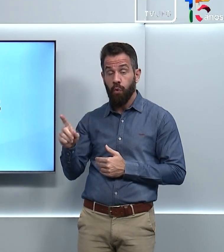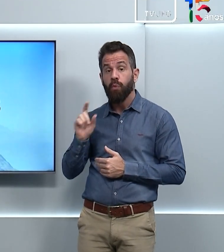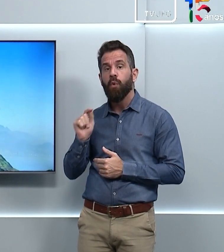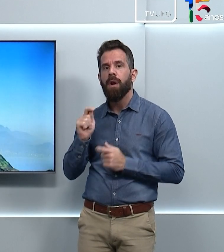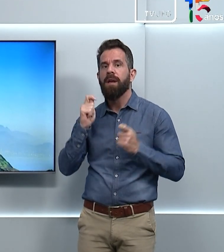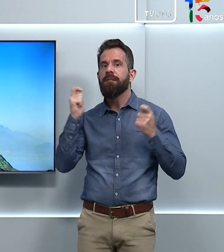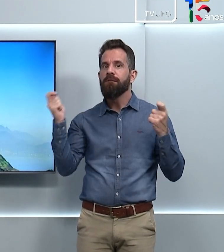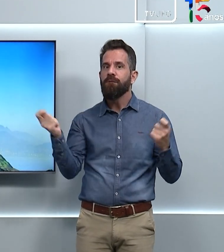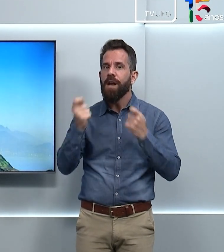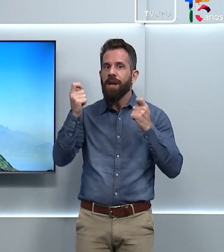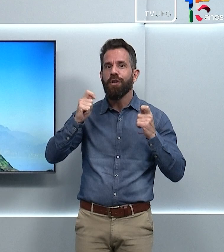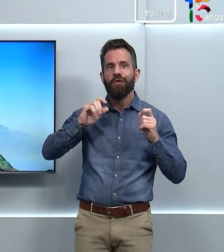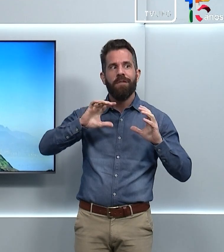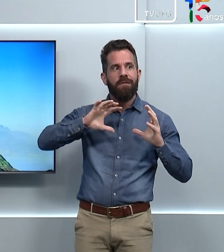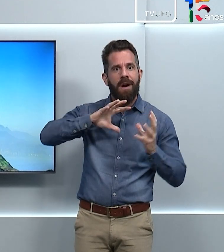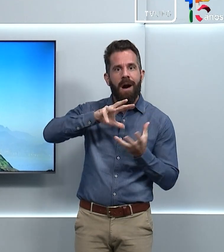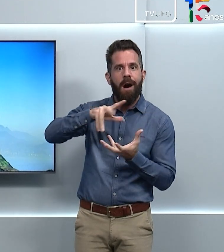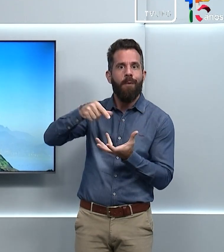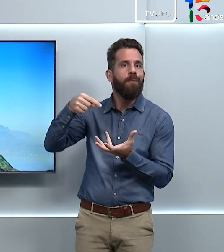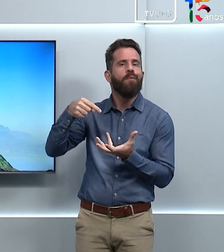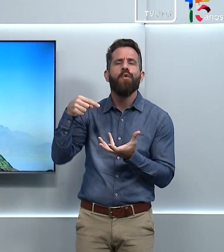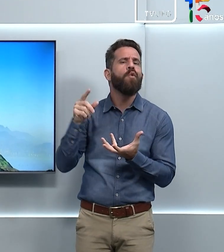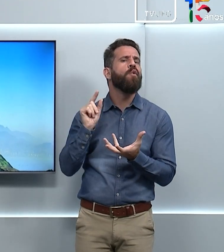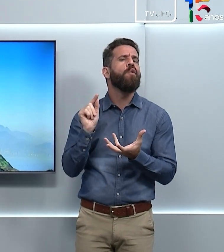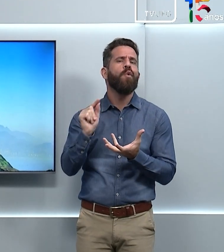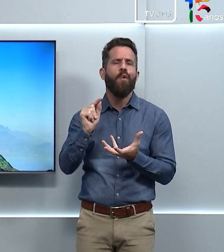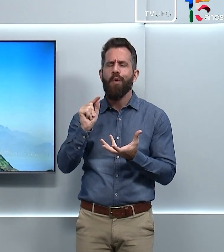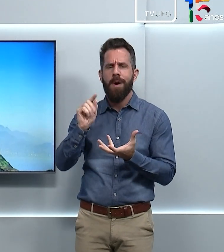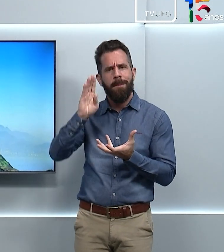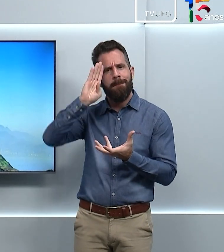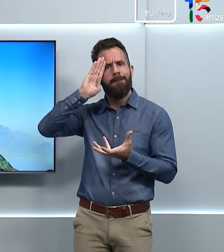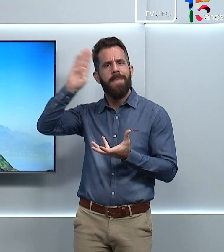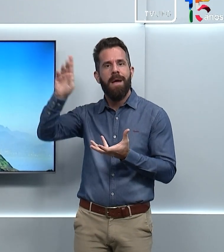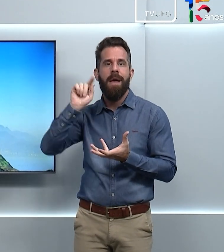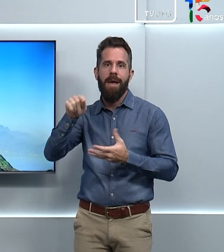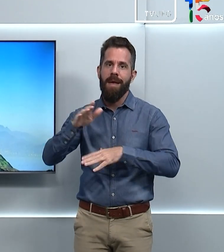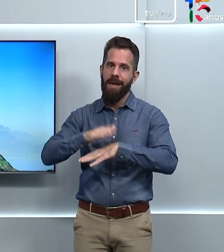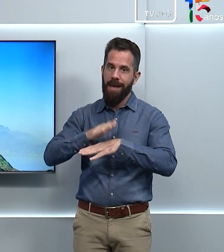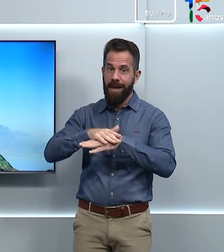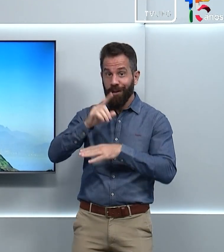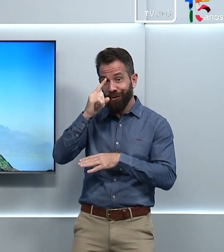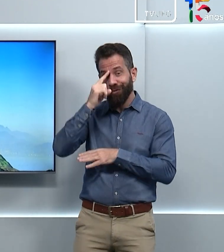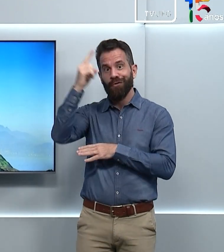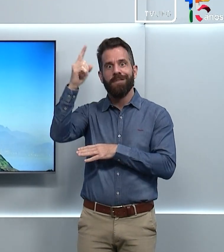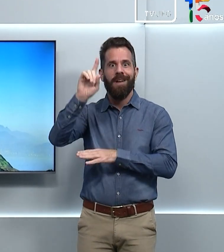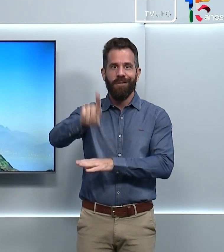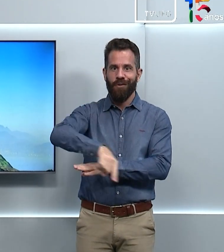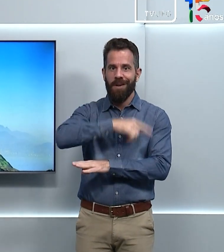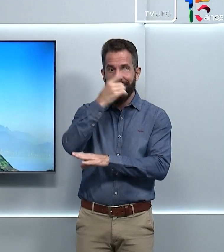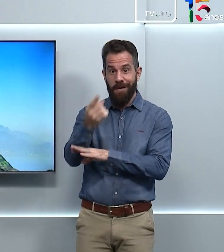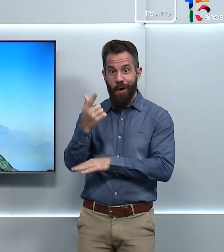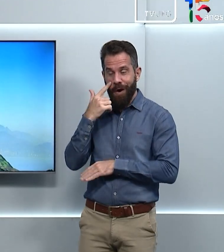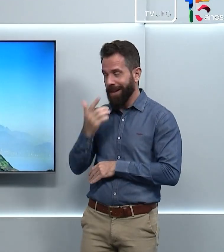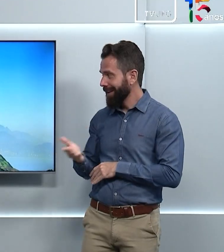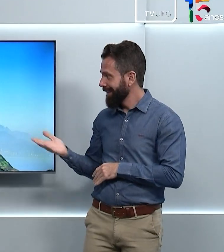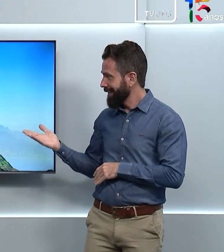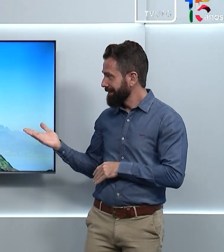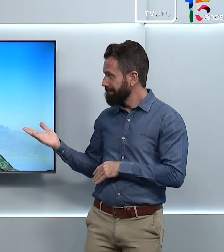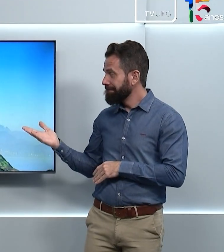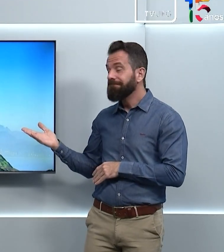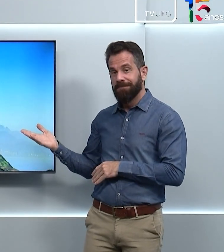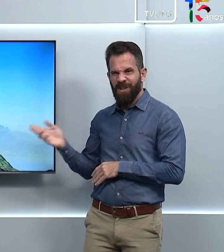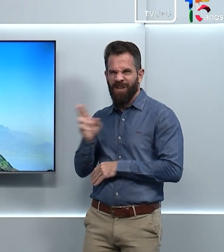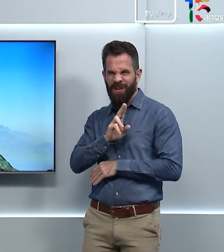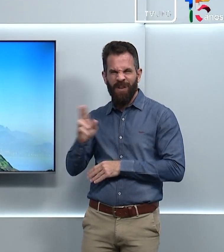festival colaborativo de criatividade do mundo, o World Creativity Day. Aqui a gente até tem uma imagem